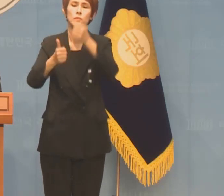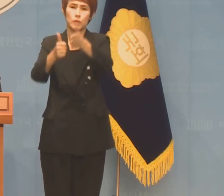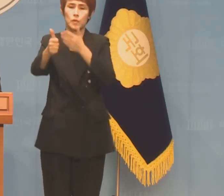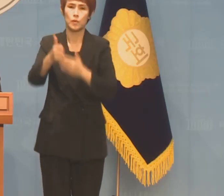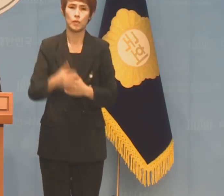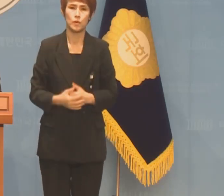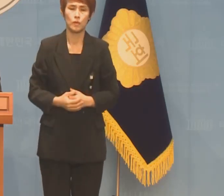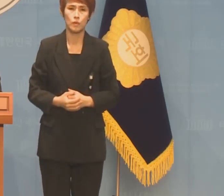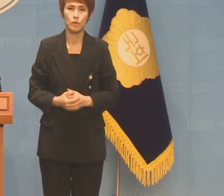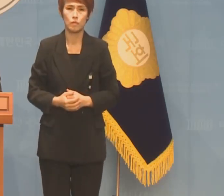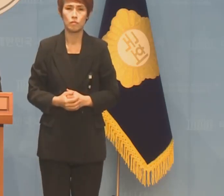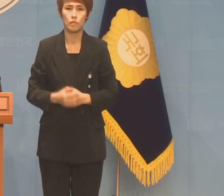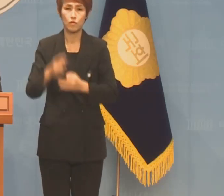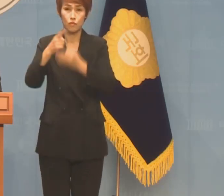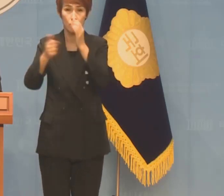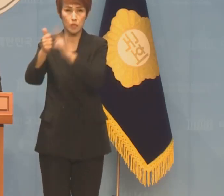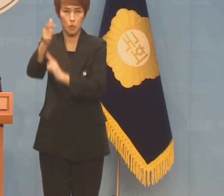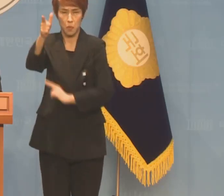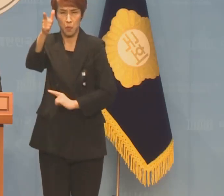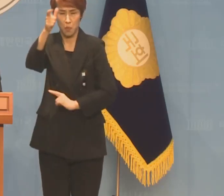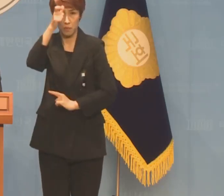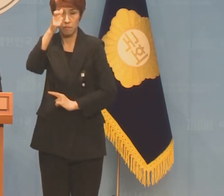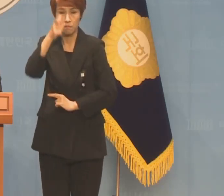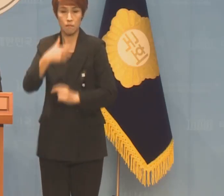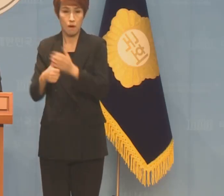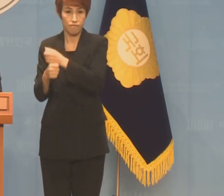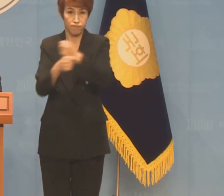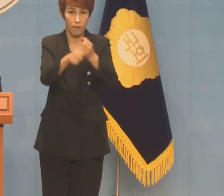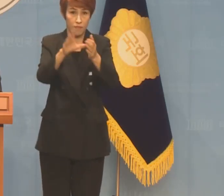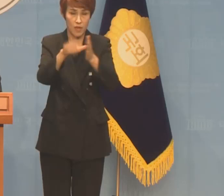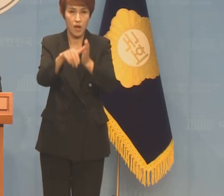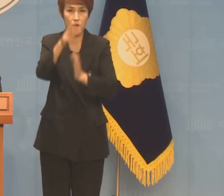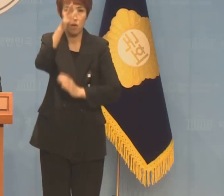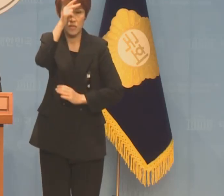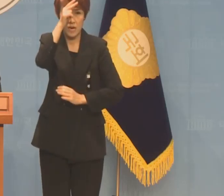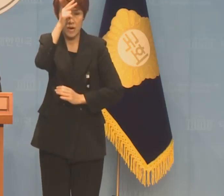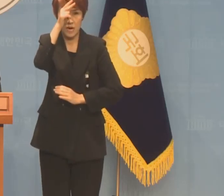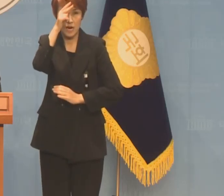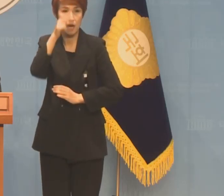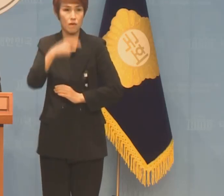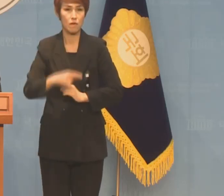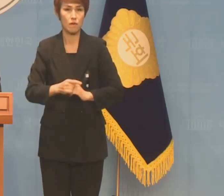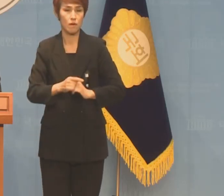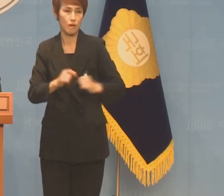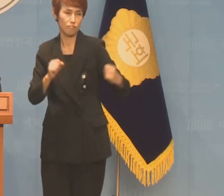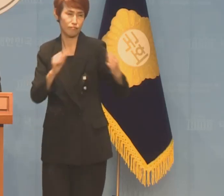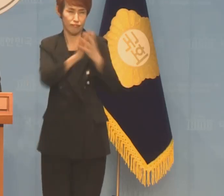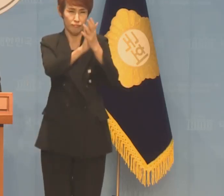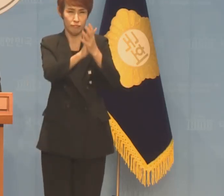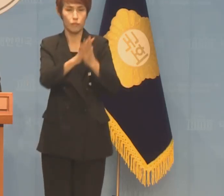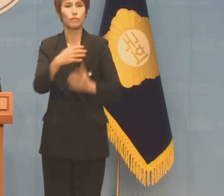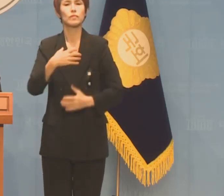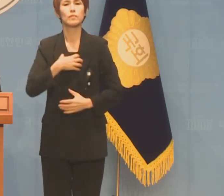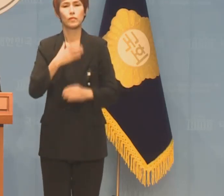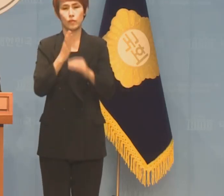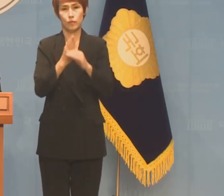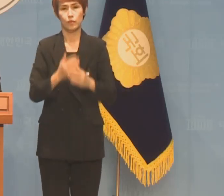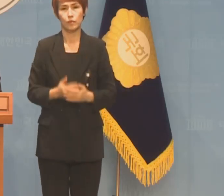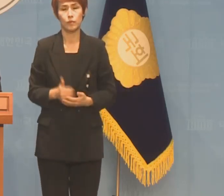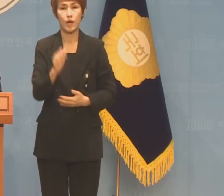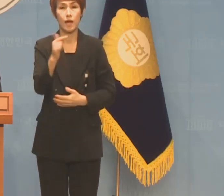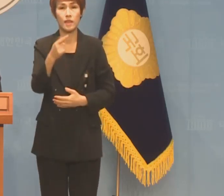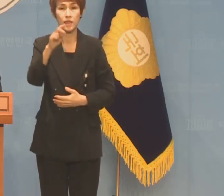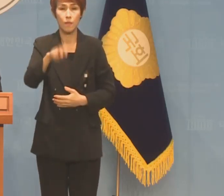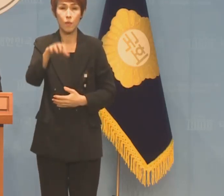우두머리가 버티면서 체포영장 집행 시 경찰과 경찰 간의 충돌까지 우려되는 상황입니다. 한남동